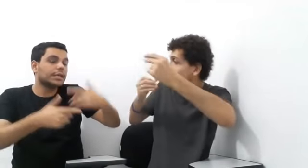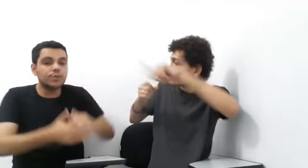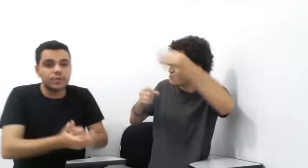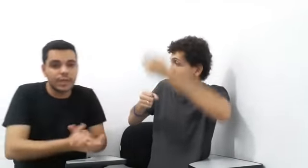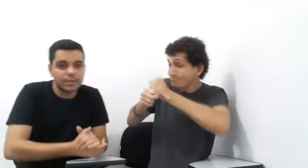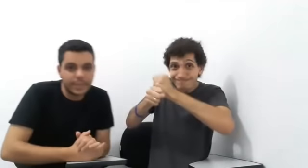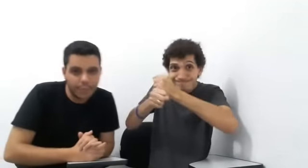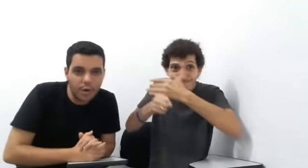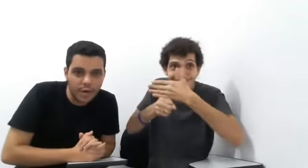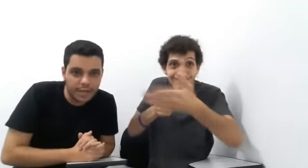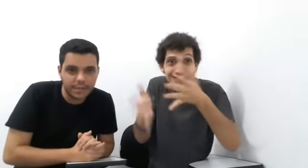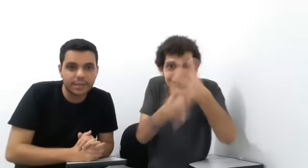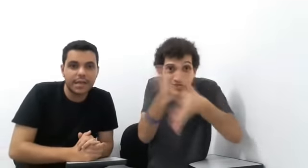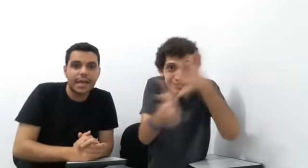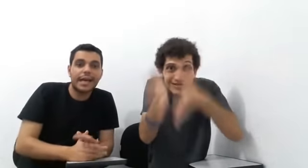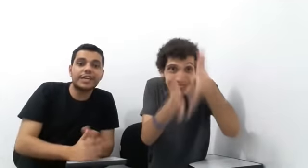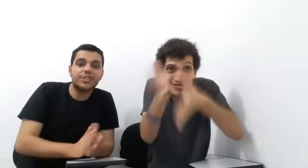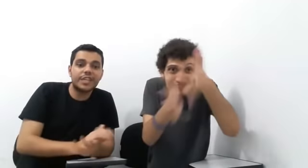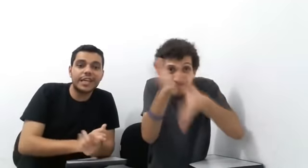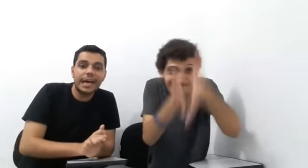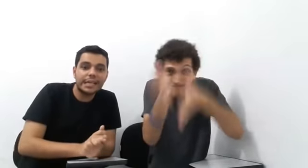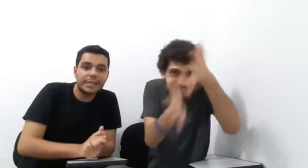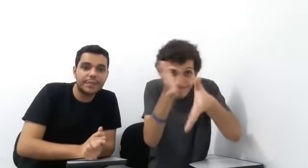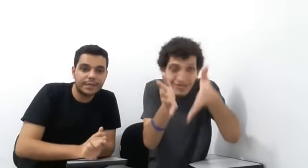e muitos anos depois ela adquiria Libras.